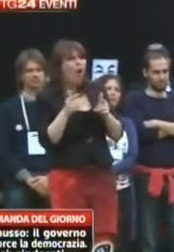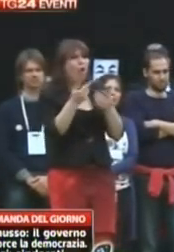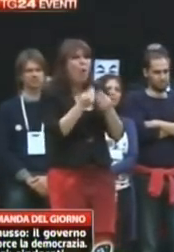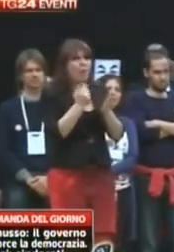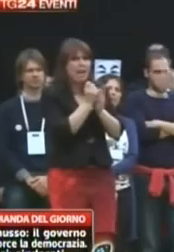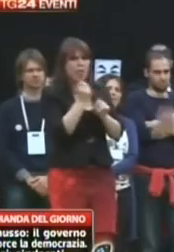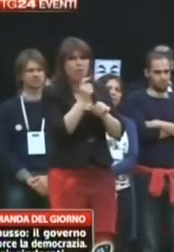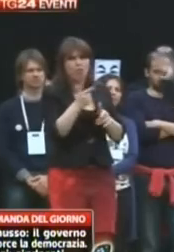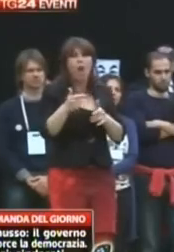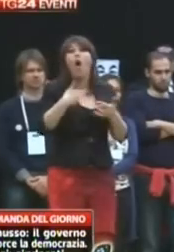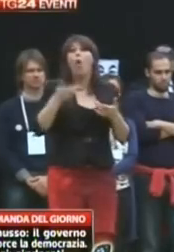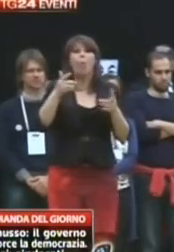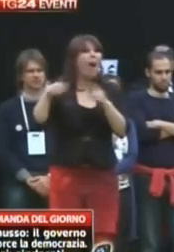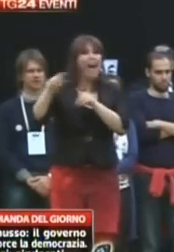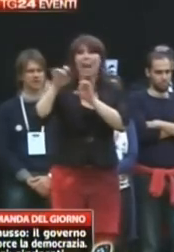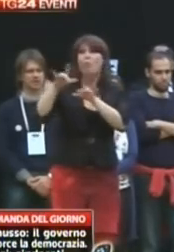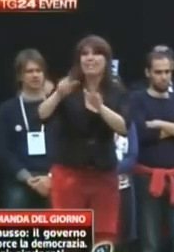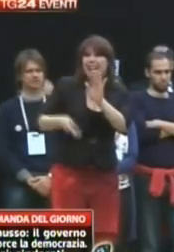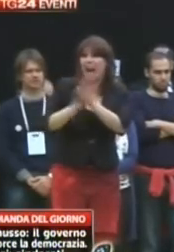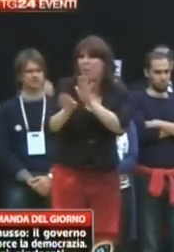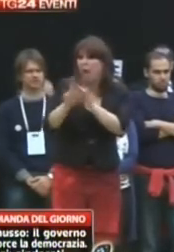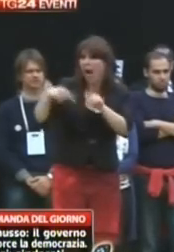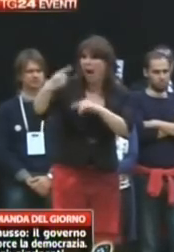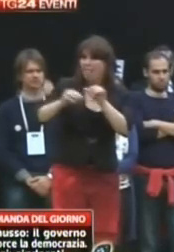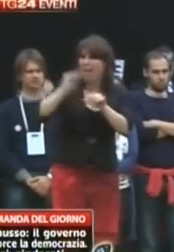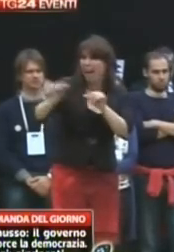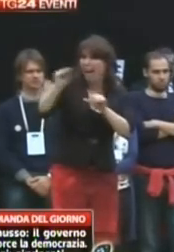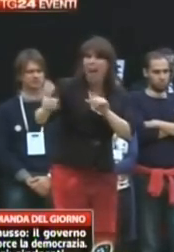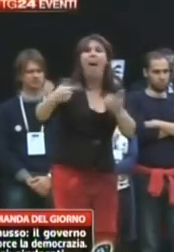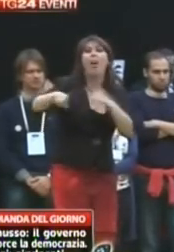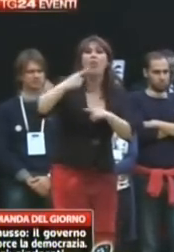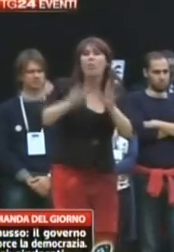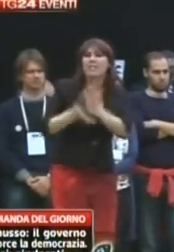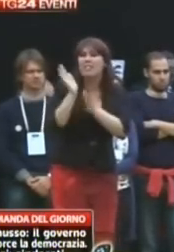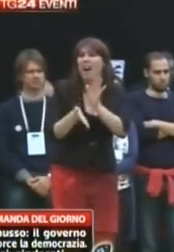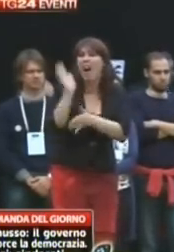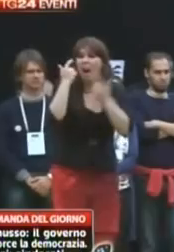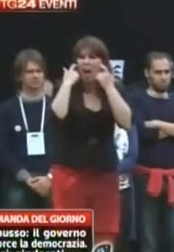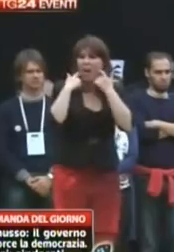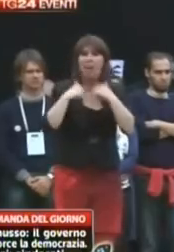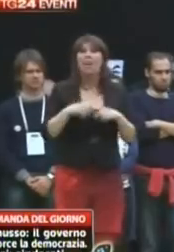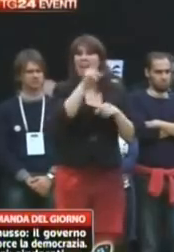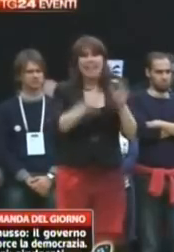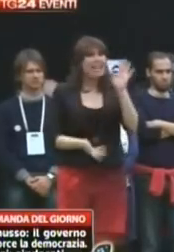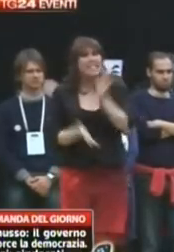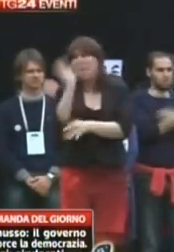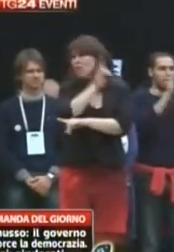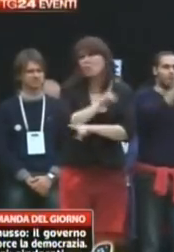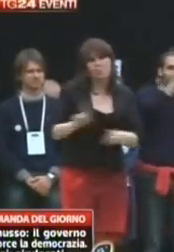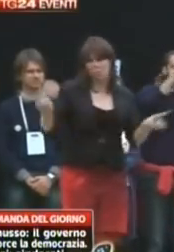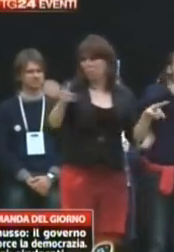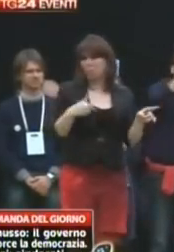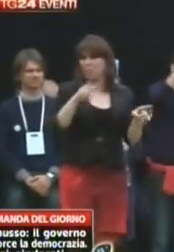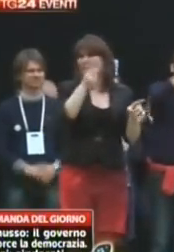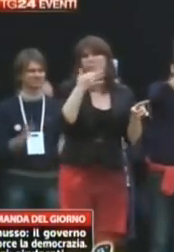miei amici, come tanti ragazzi di qua che se ne sono andati da questa terra straordinaria. Non se ne deve più andare nessuno di qua, se